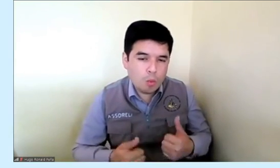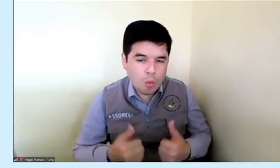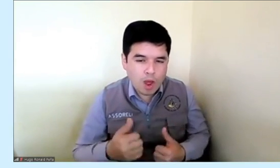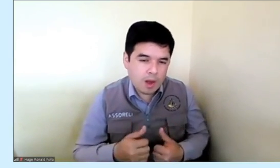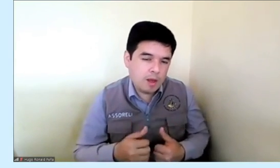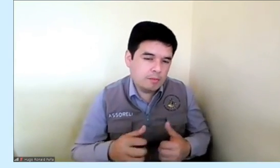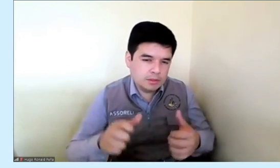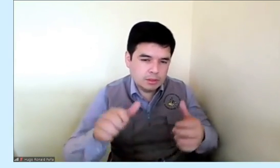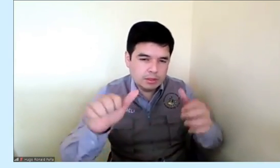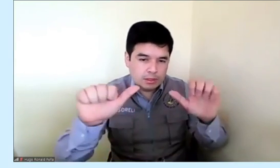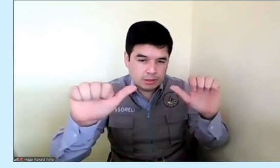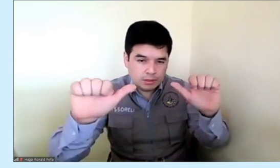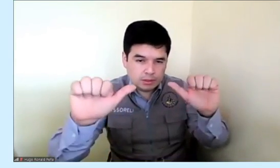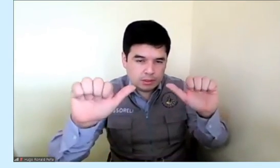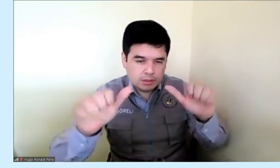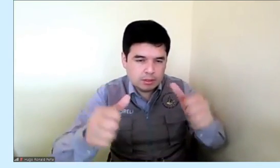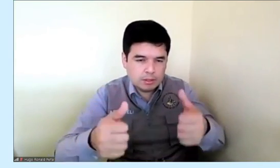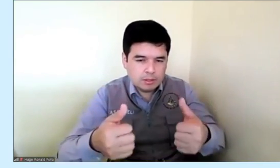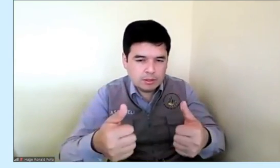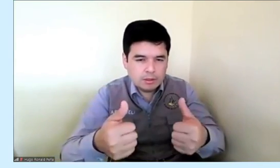La pregunta ¿cuál?